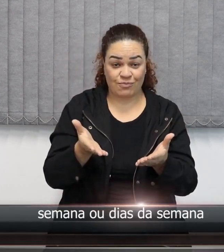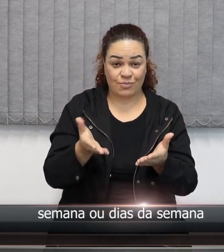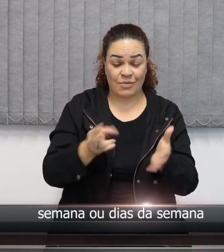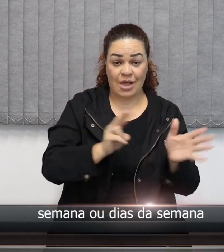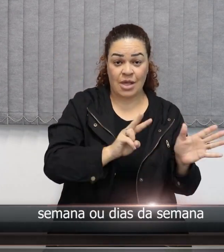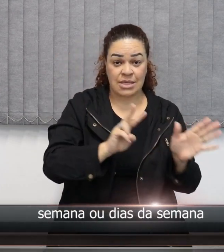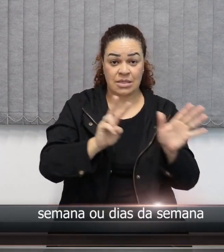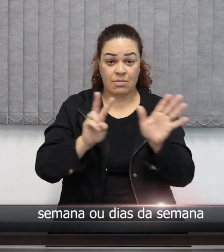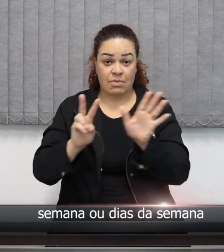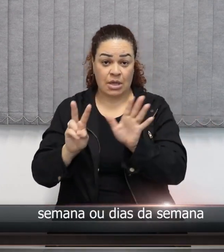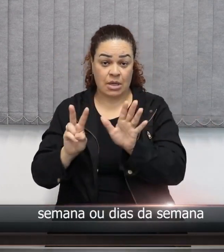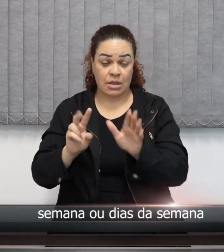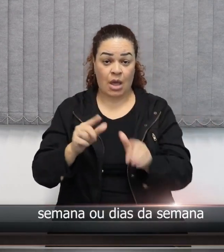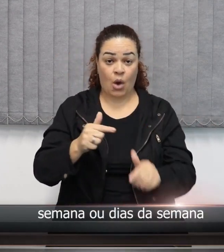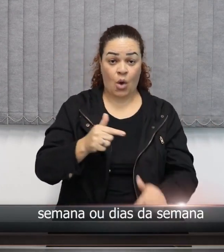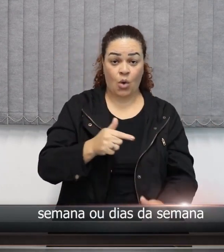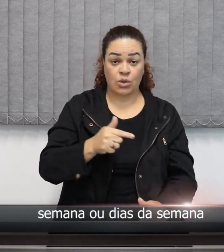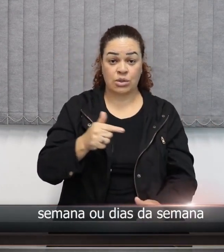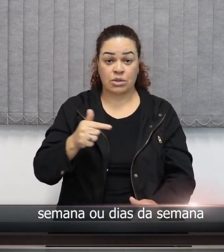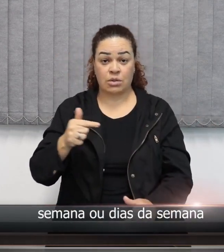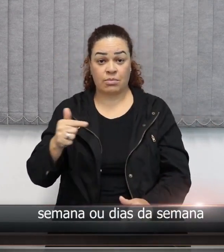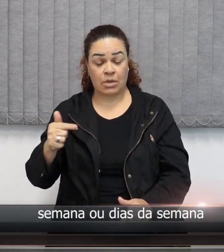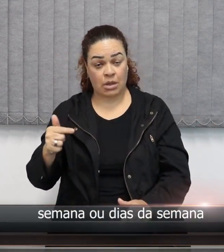semana ou dias da